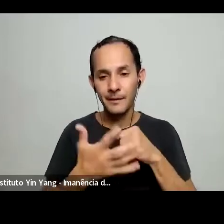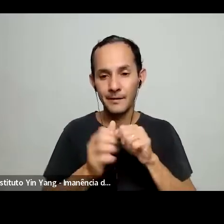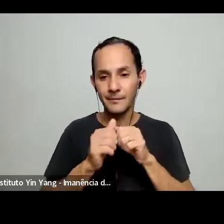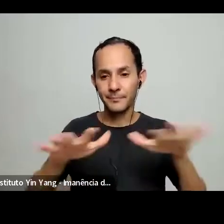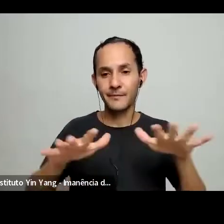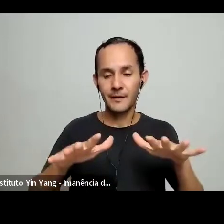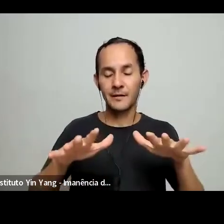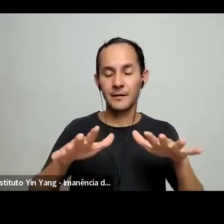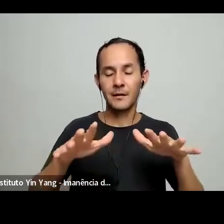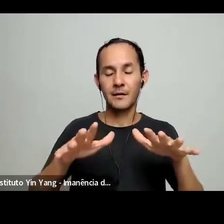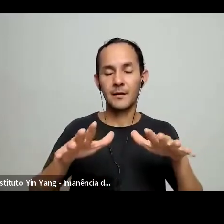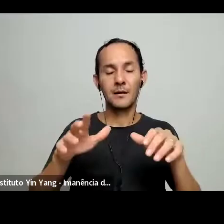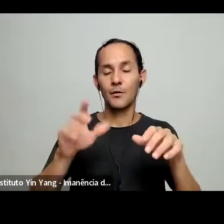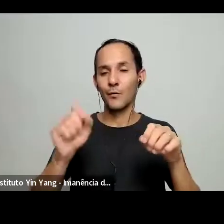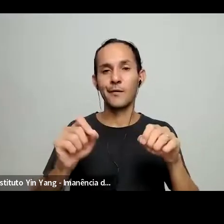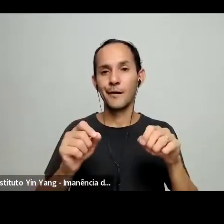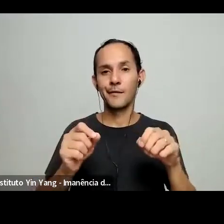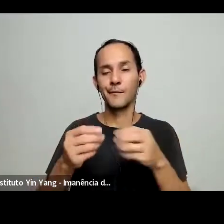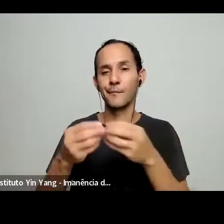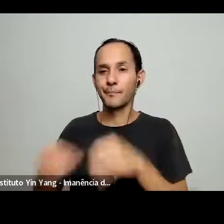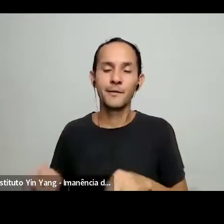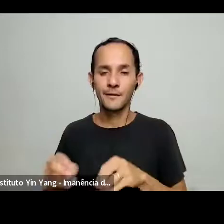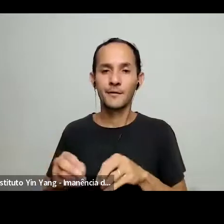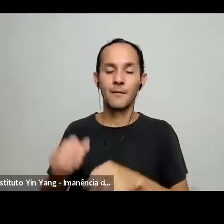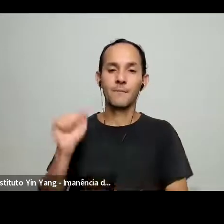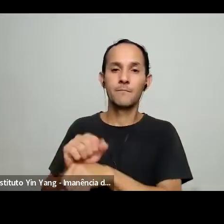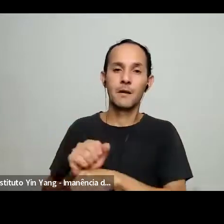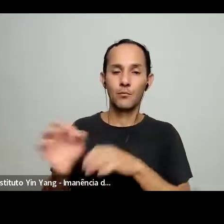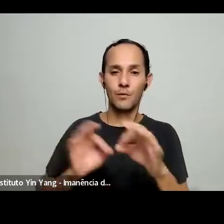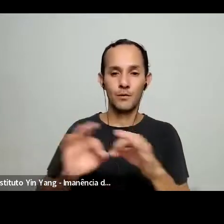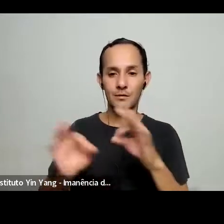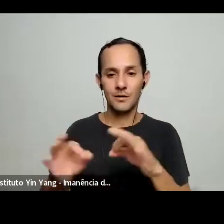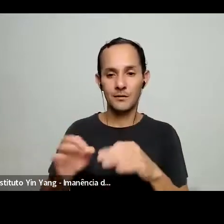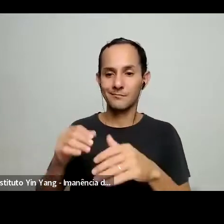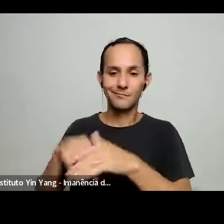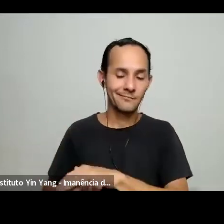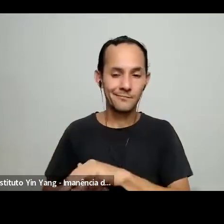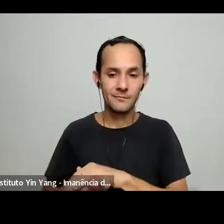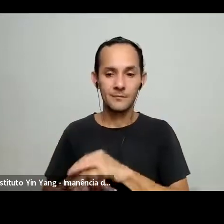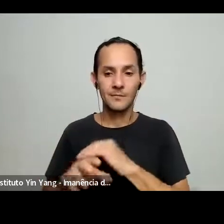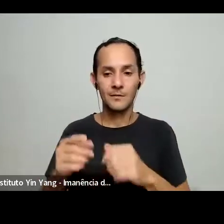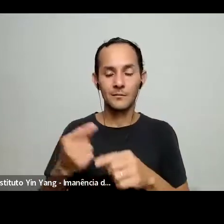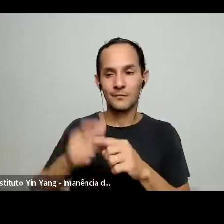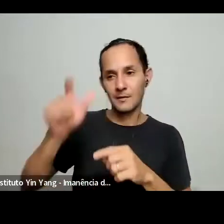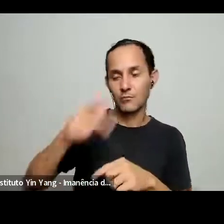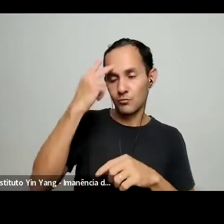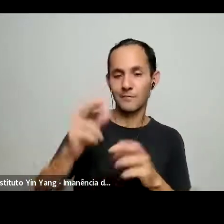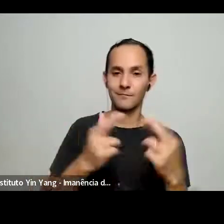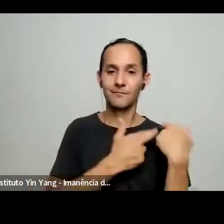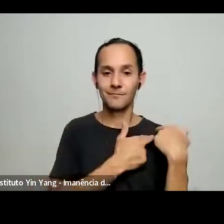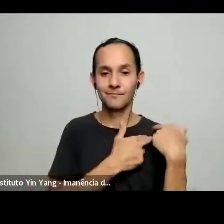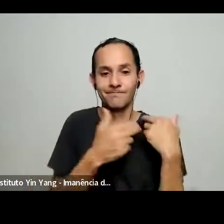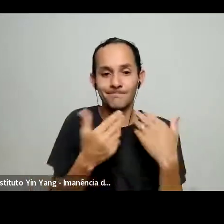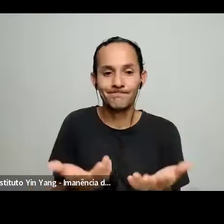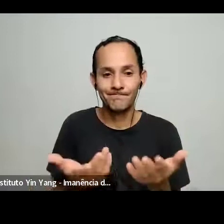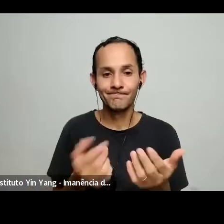perdesse, ela foi arquivada, né? Era o doutor Fernando Binhardi, no Unifesp, que estava à frente dessa pesquisa. Infelizmente, a gente